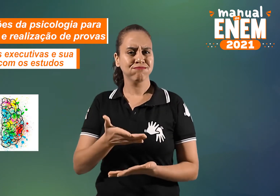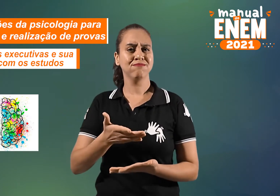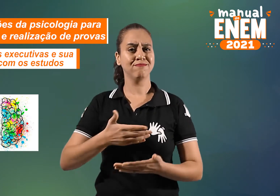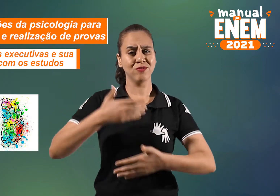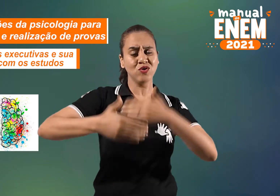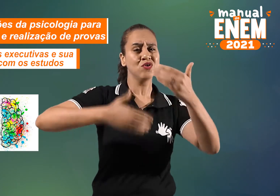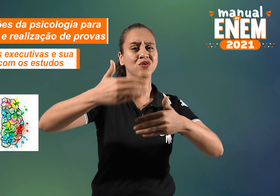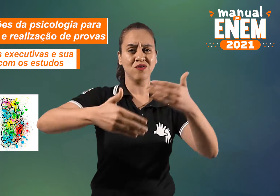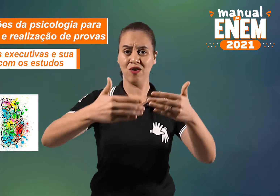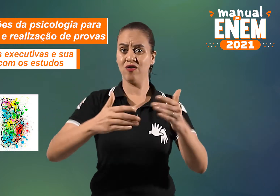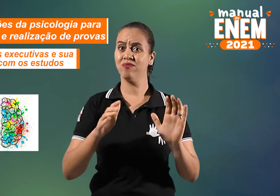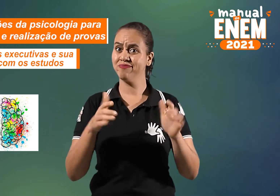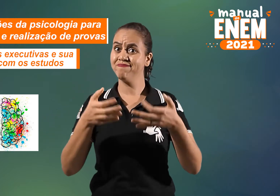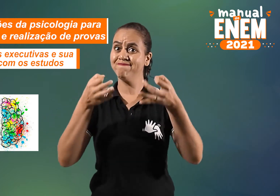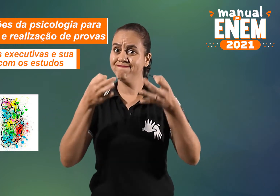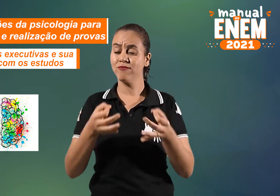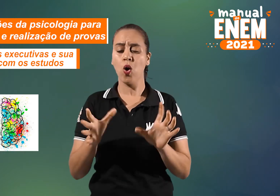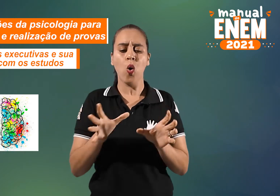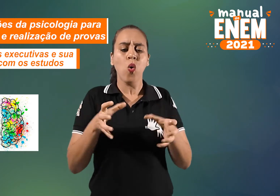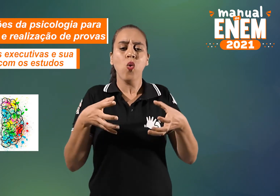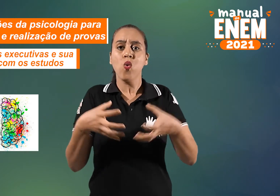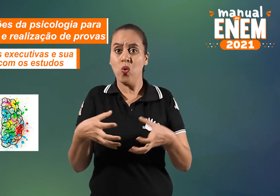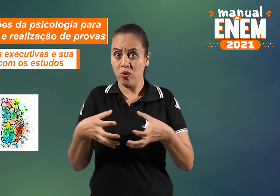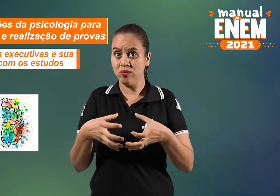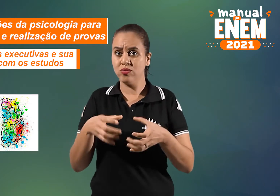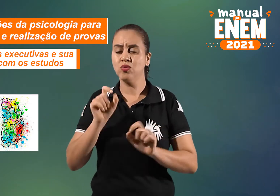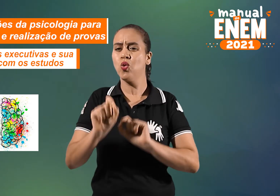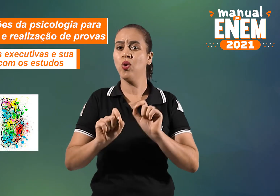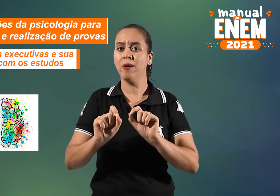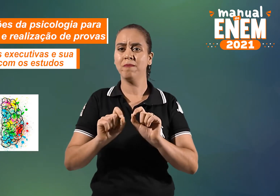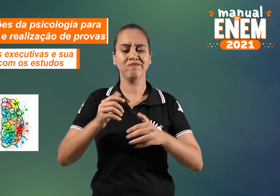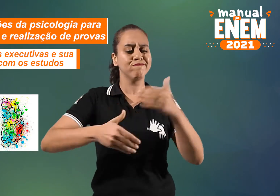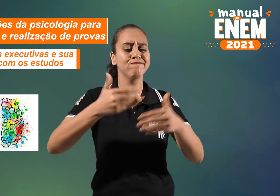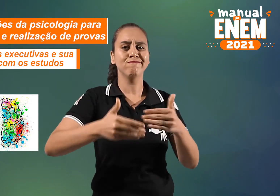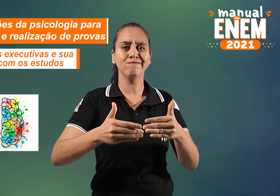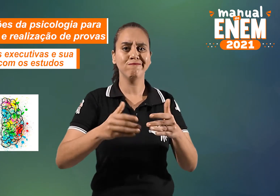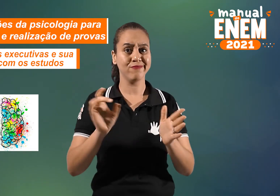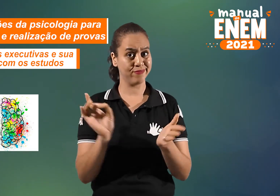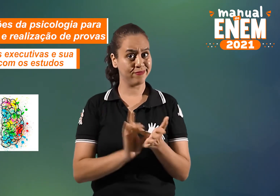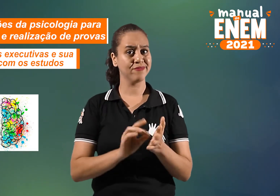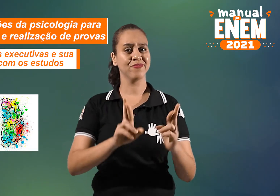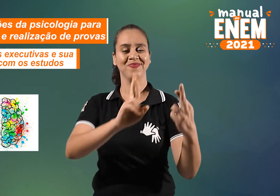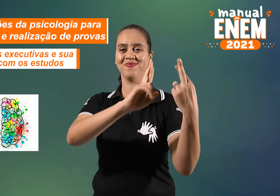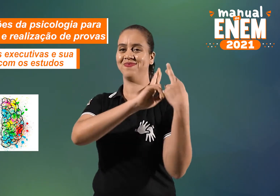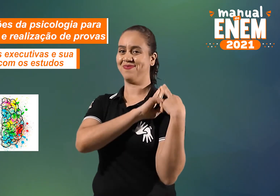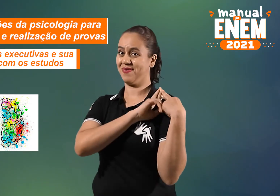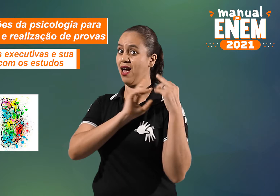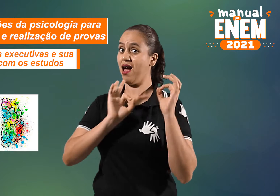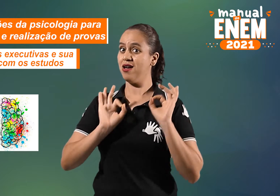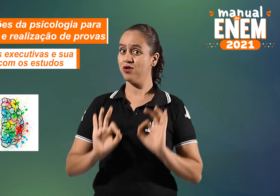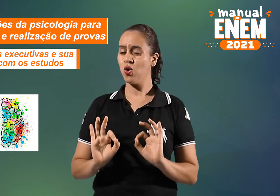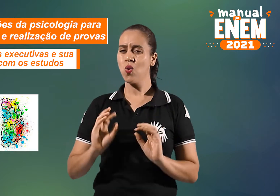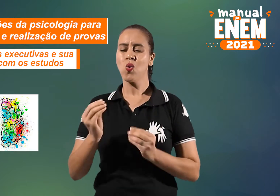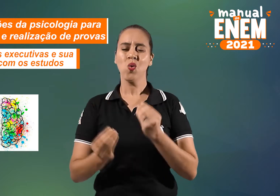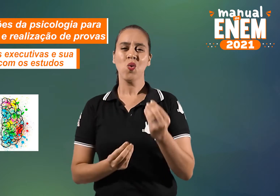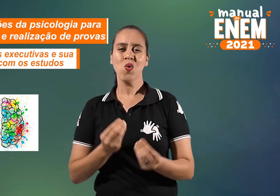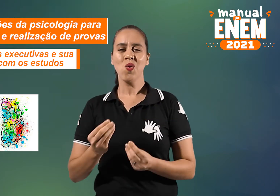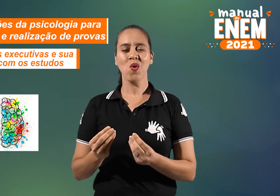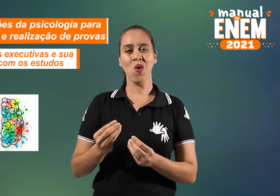atuação acadêmica. Esse conjunto é chamado de funções executivas. Elas são responsáveis pela aquisição de